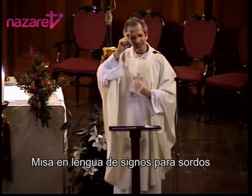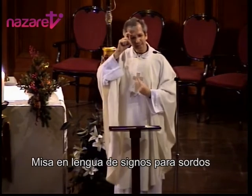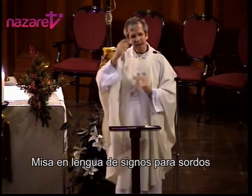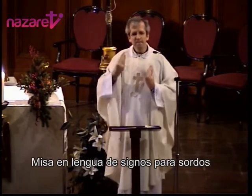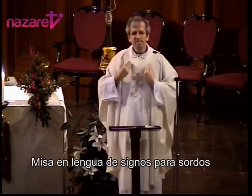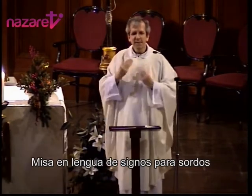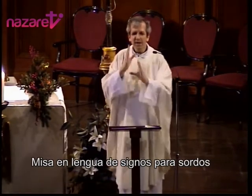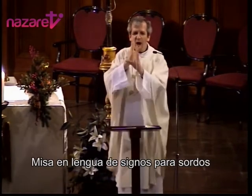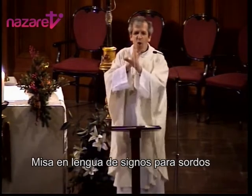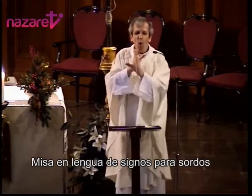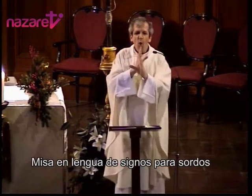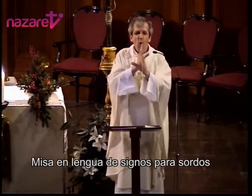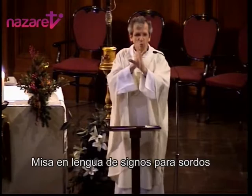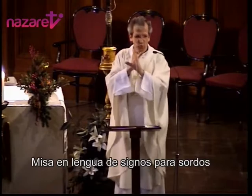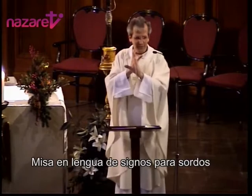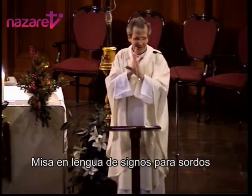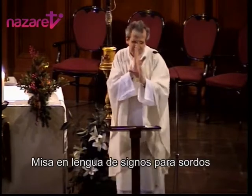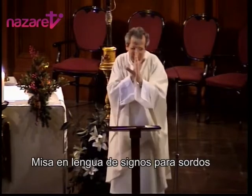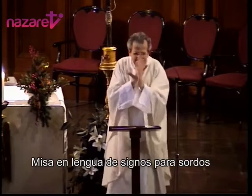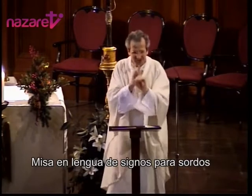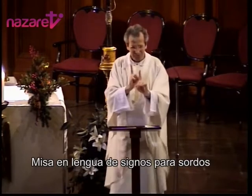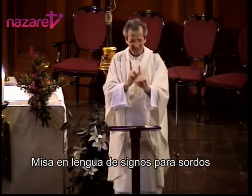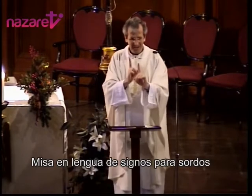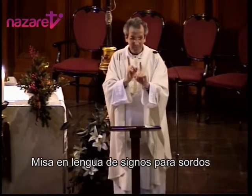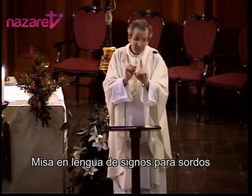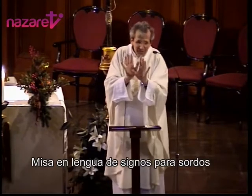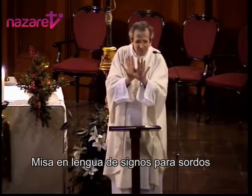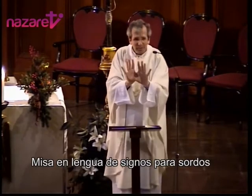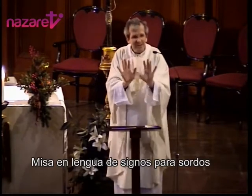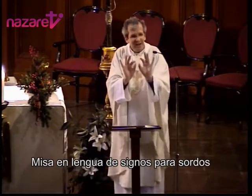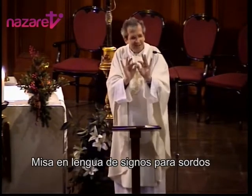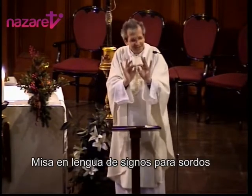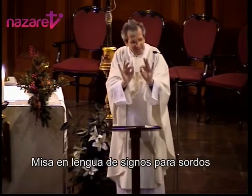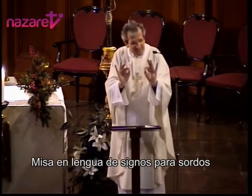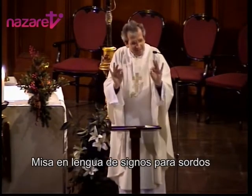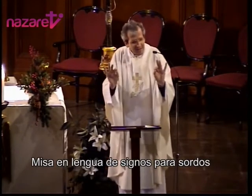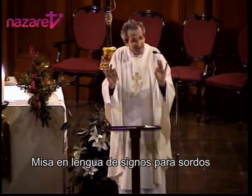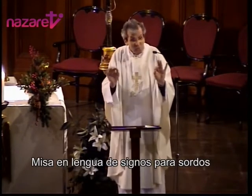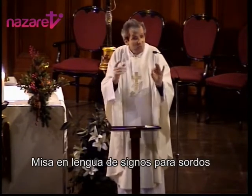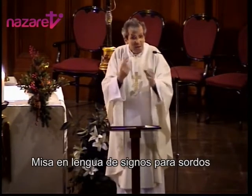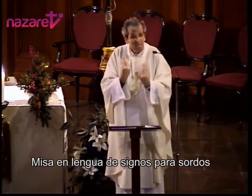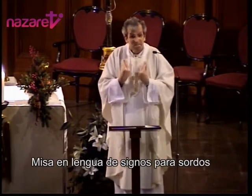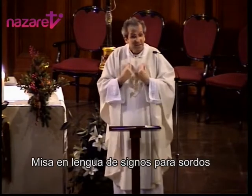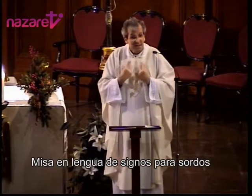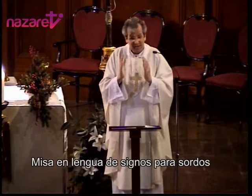llama vida oculta. No es que se escondiera, pero sí que es una vida sencilla, una vida que no